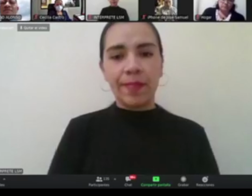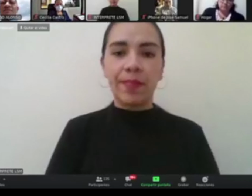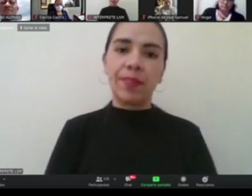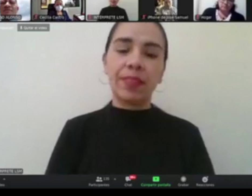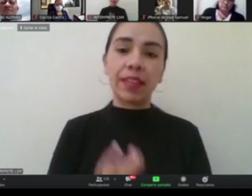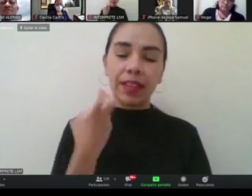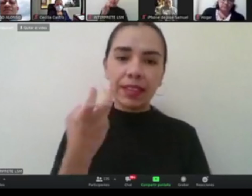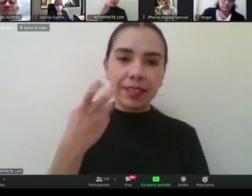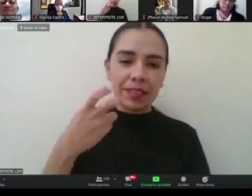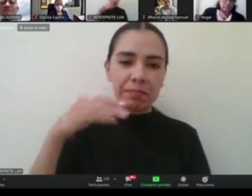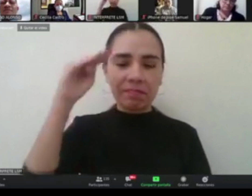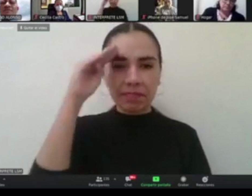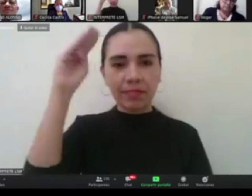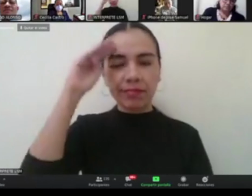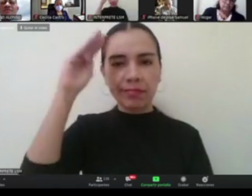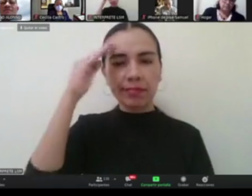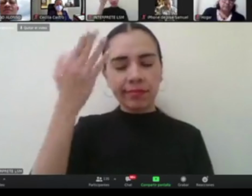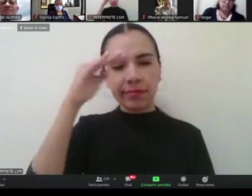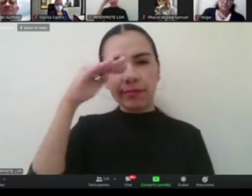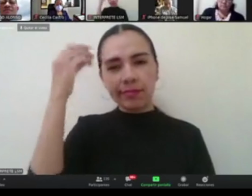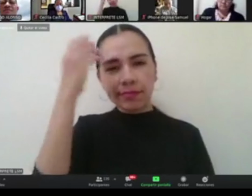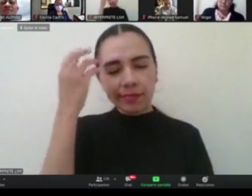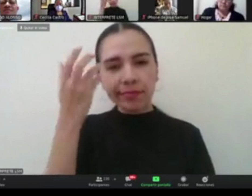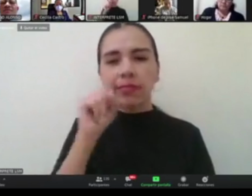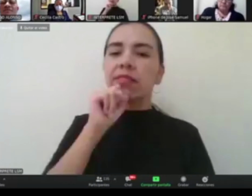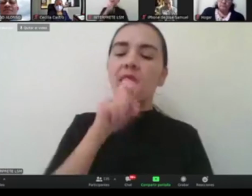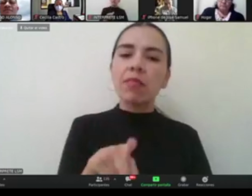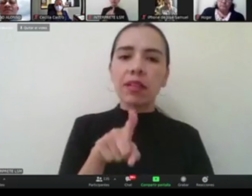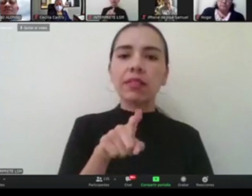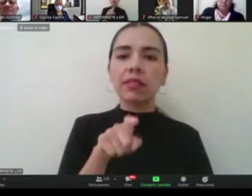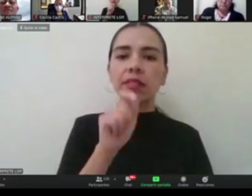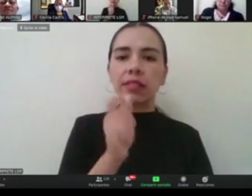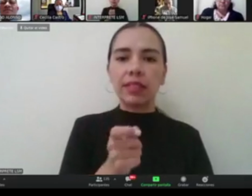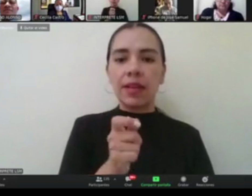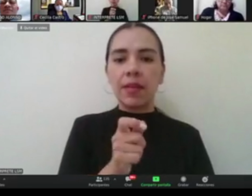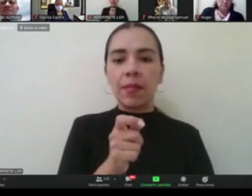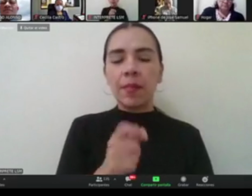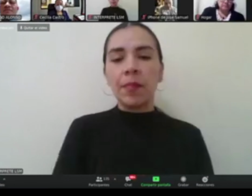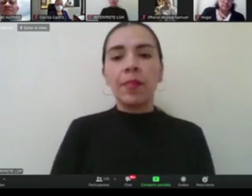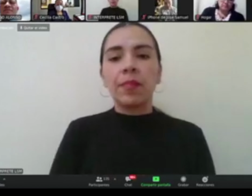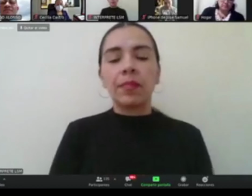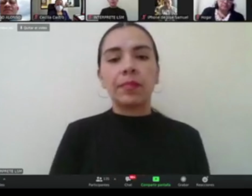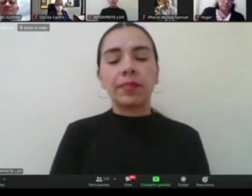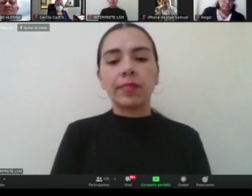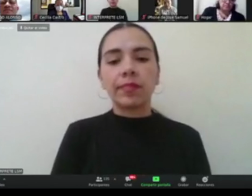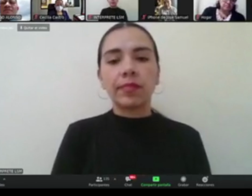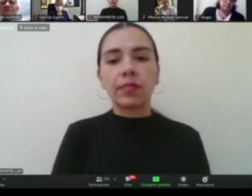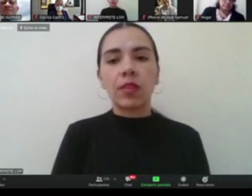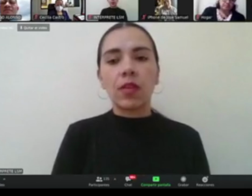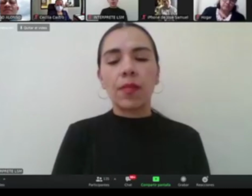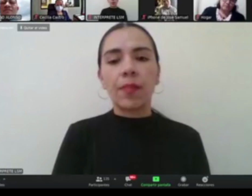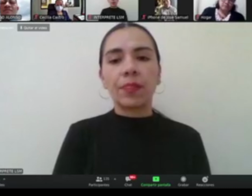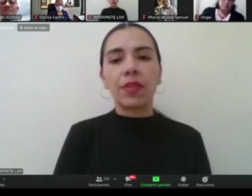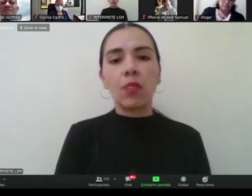reflexiones, chicos, también lleva al reconocimiento de esa buena